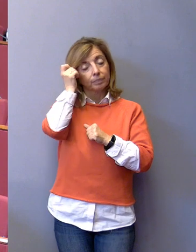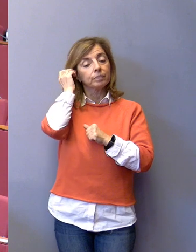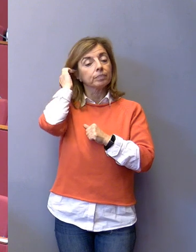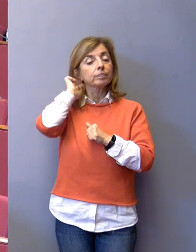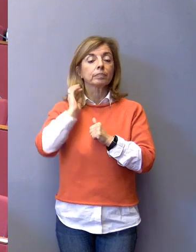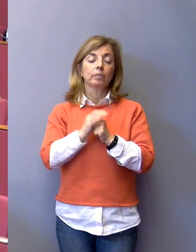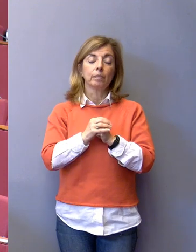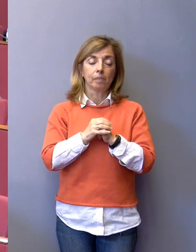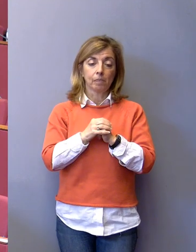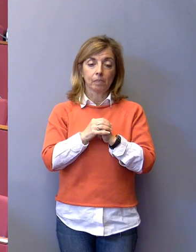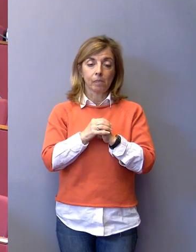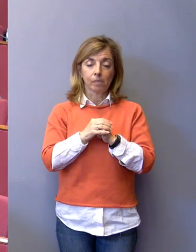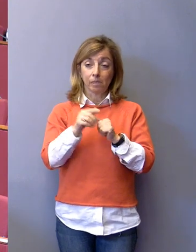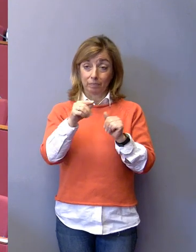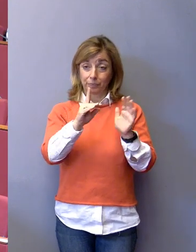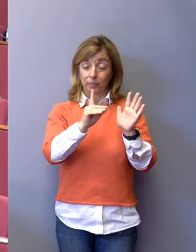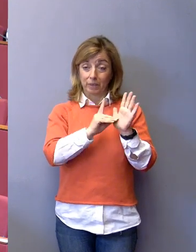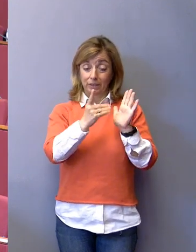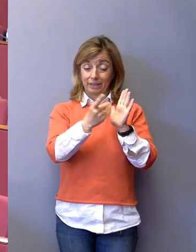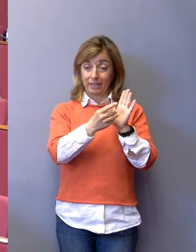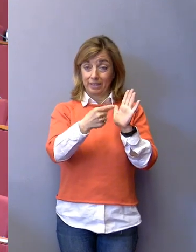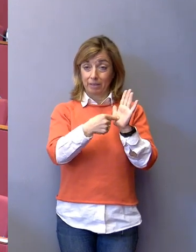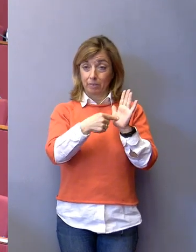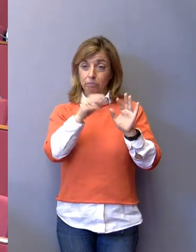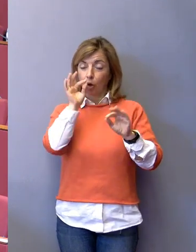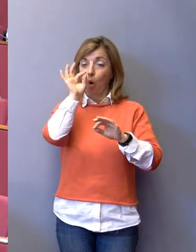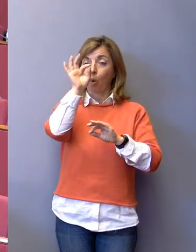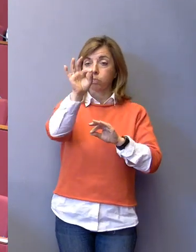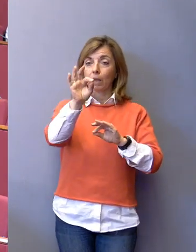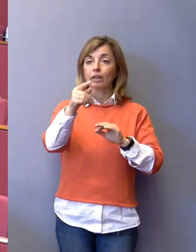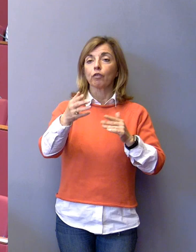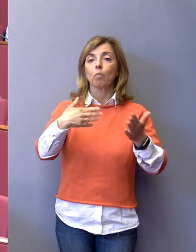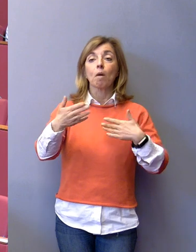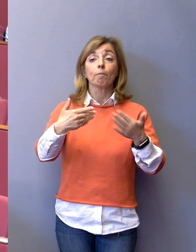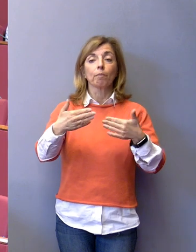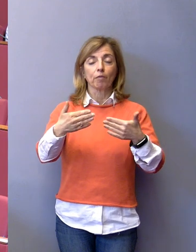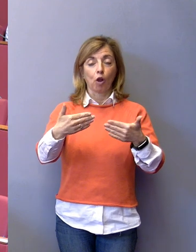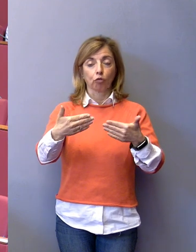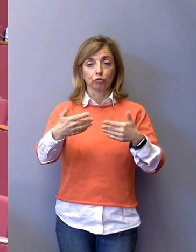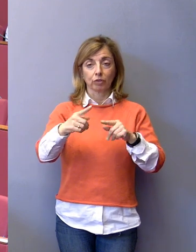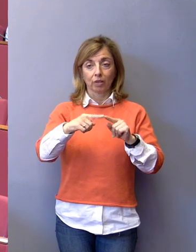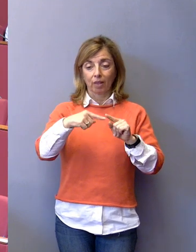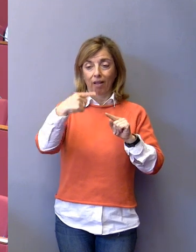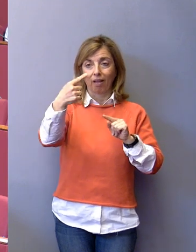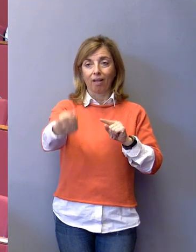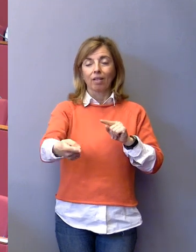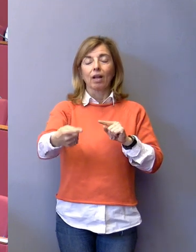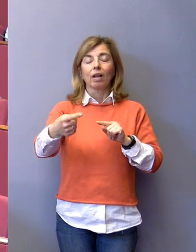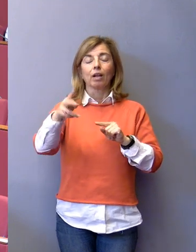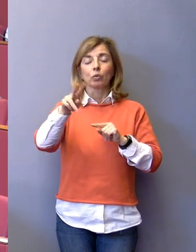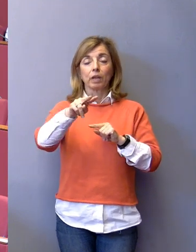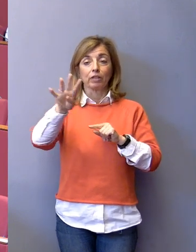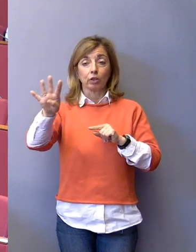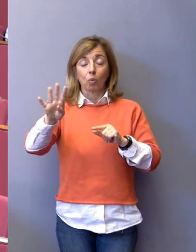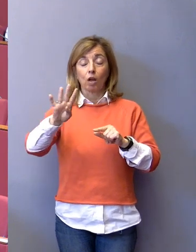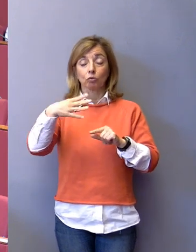nella premessa pone degli obiettivi di velocità verso Genova 2024 capitale dello